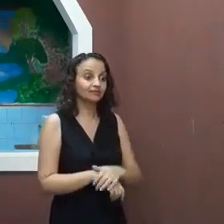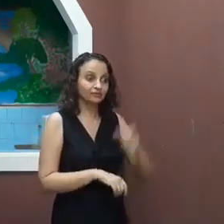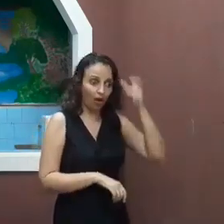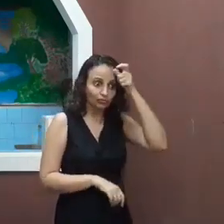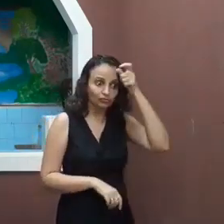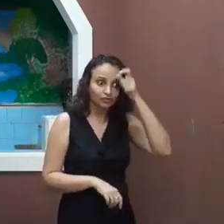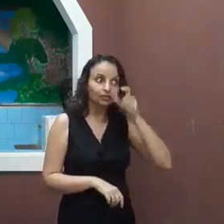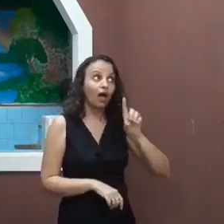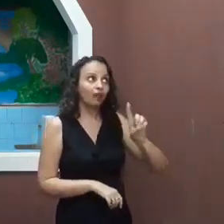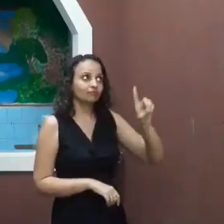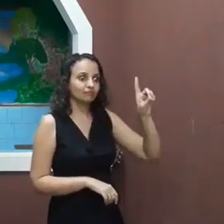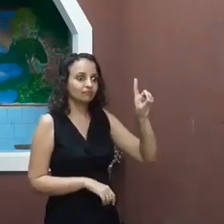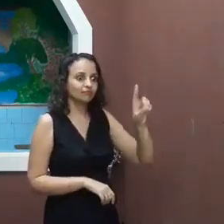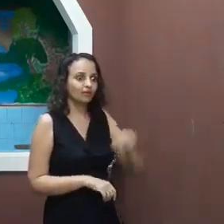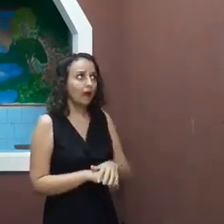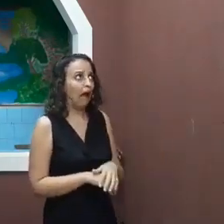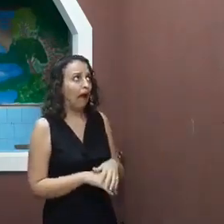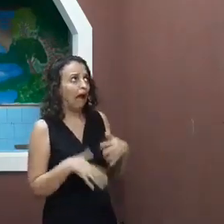Então não basta só crer.